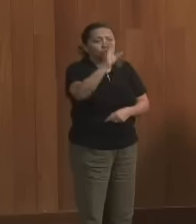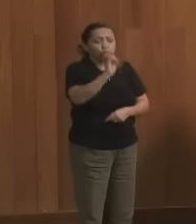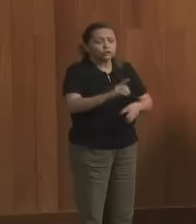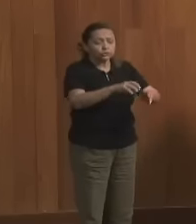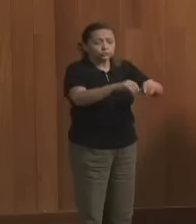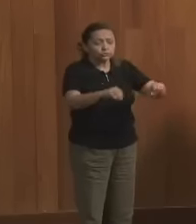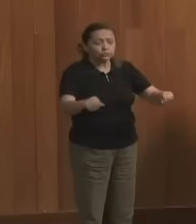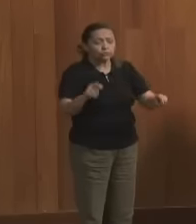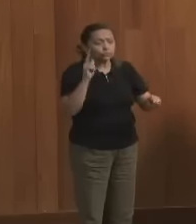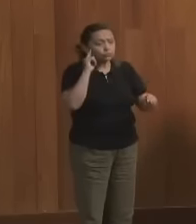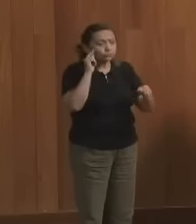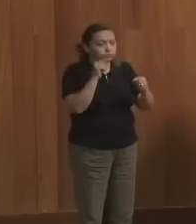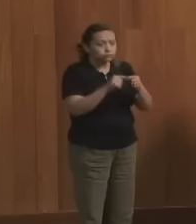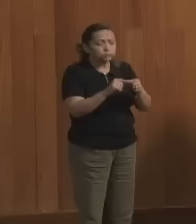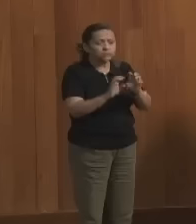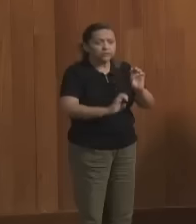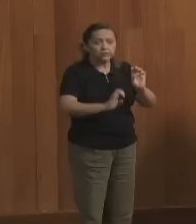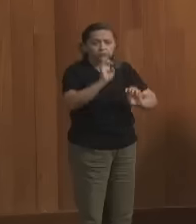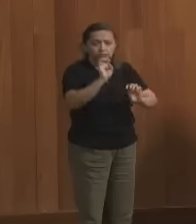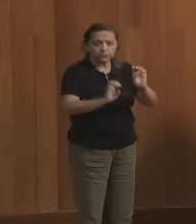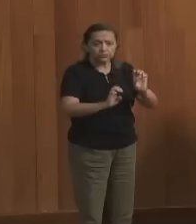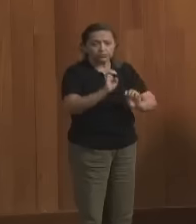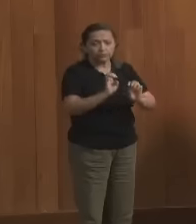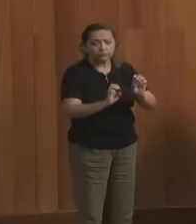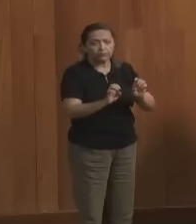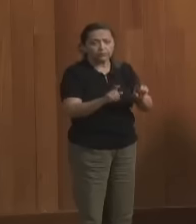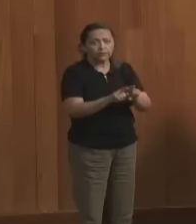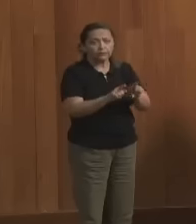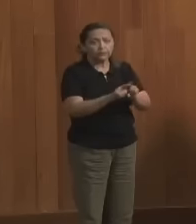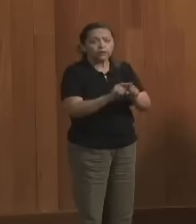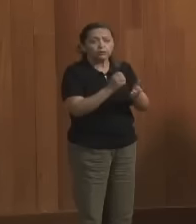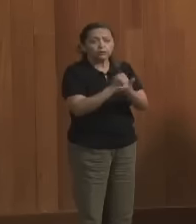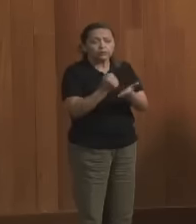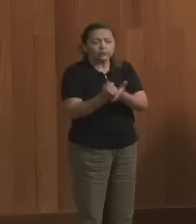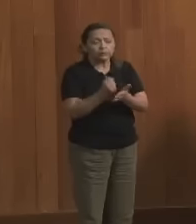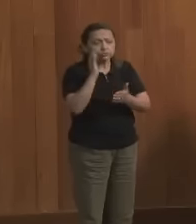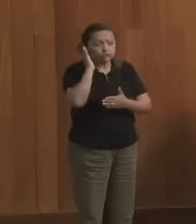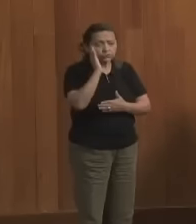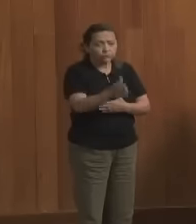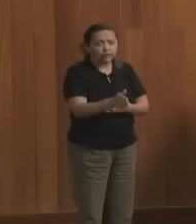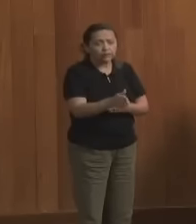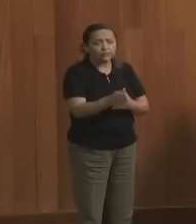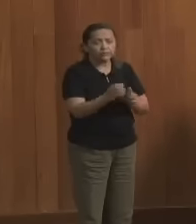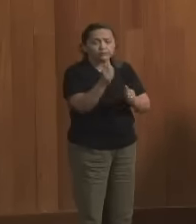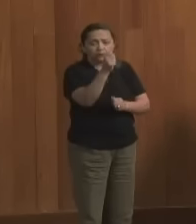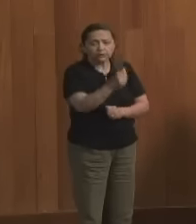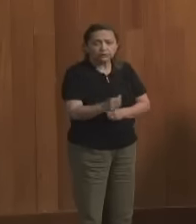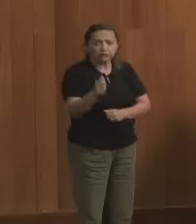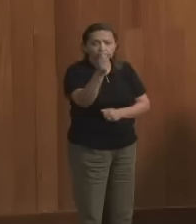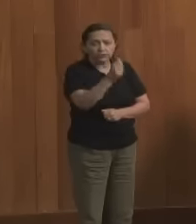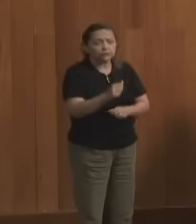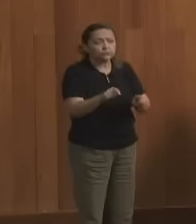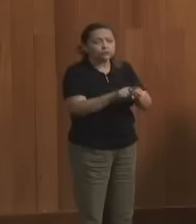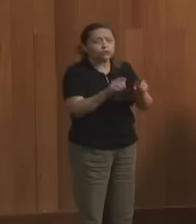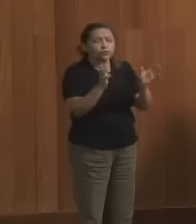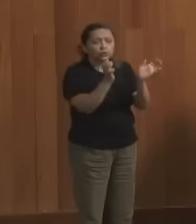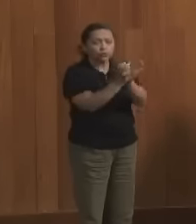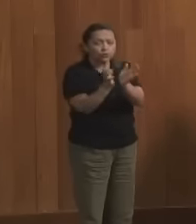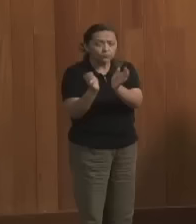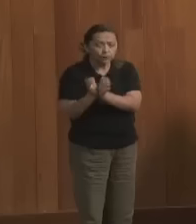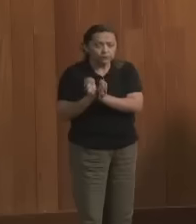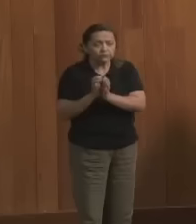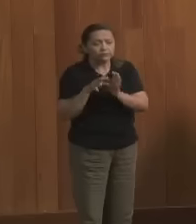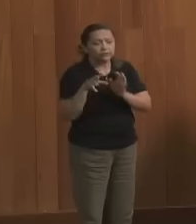com ênfase na estruturação e contratação direta das associações e cooperativas